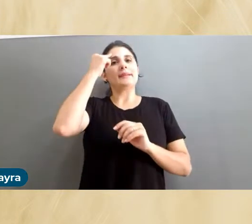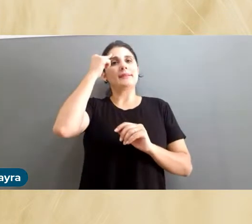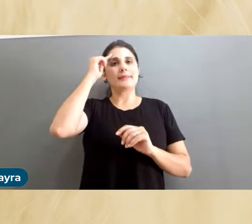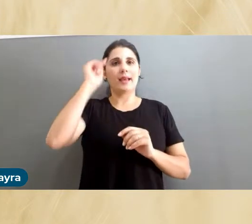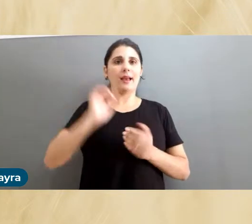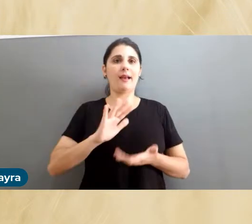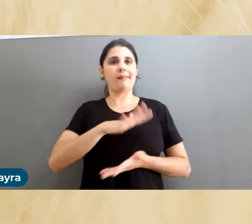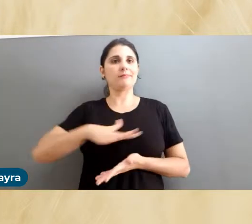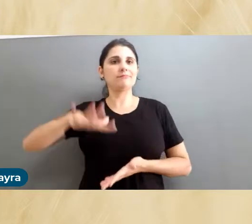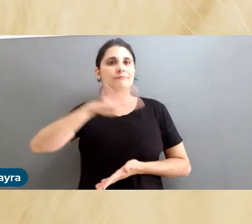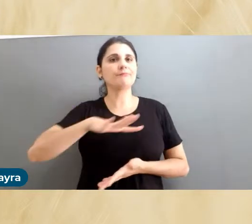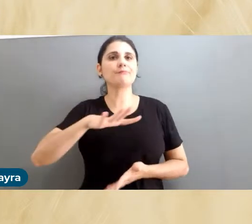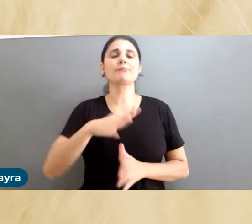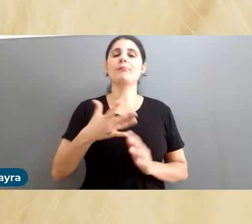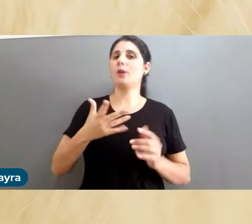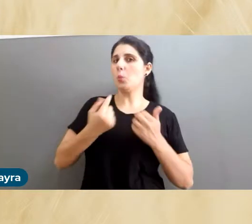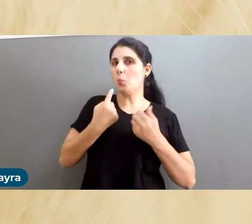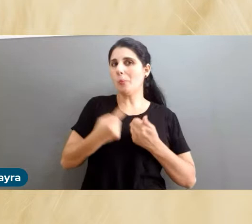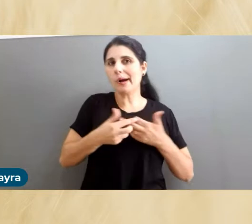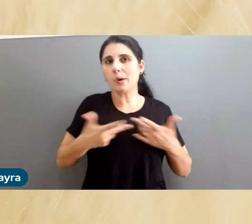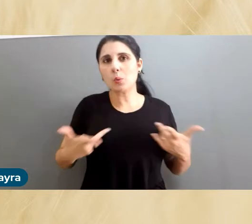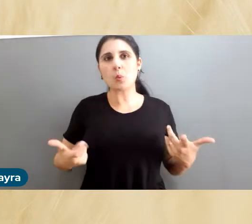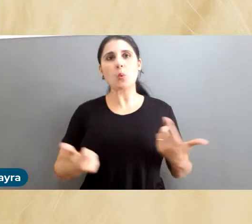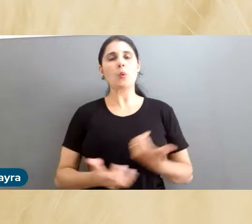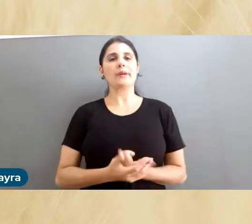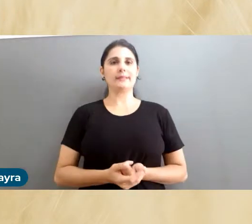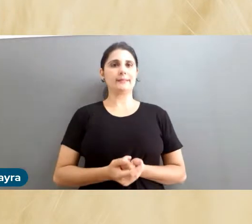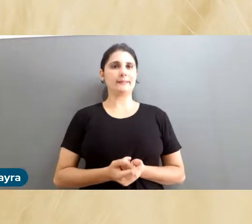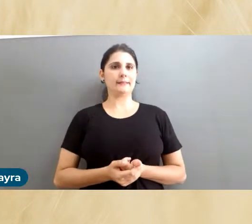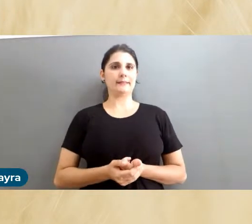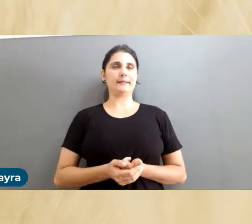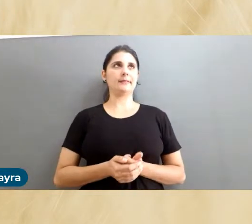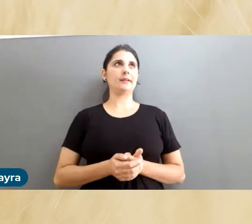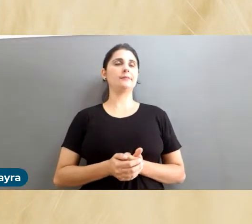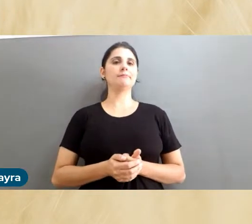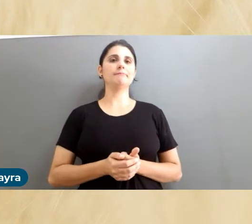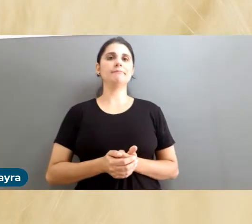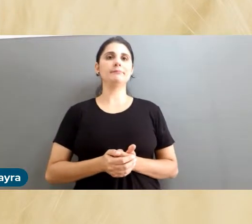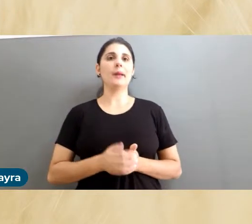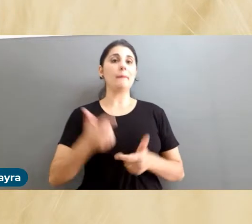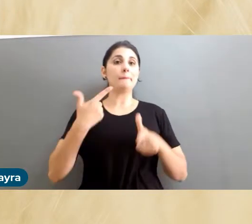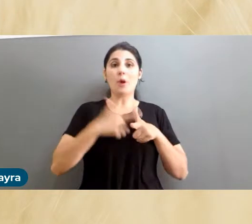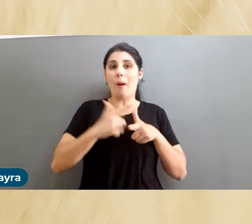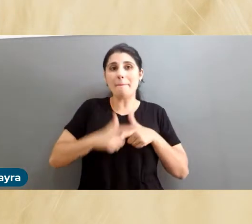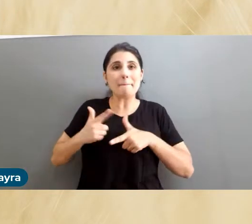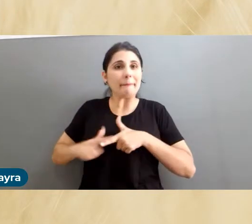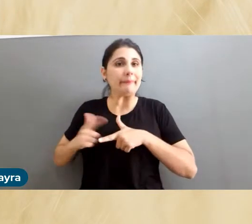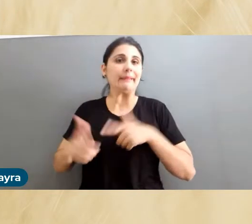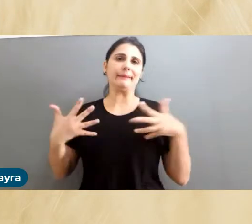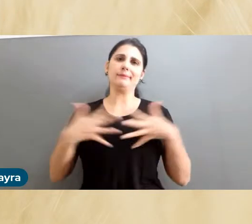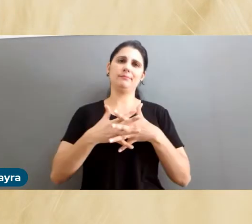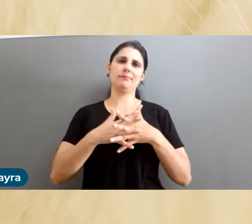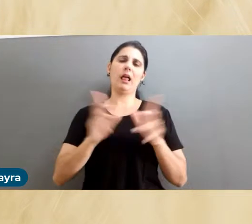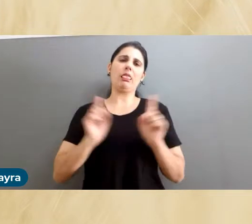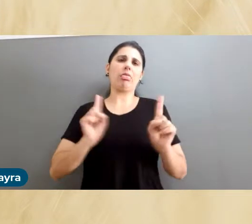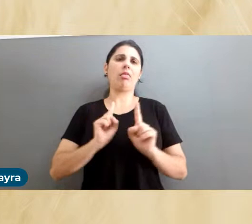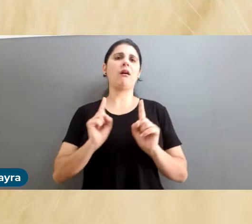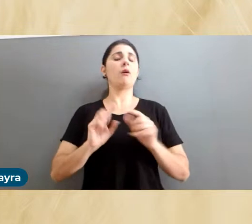como sendo algo que é que nos traz problemas, complicações. Eles